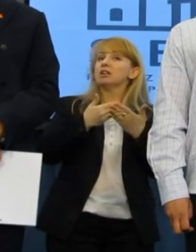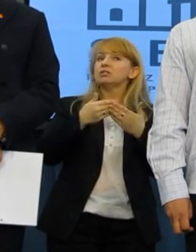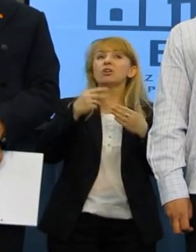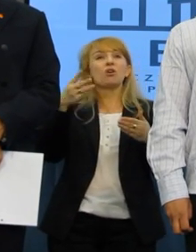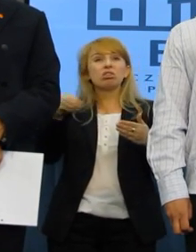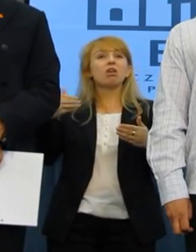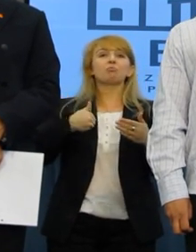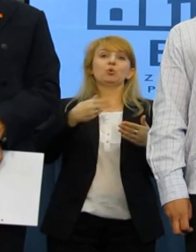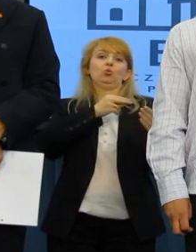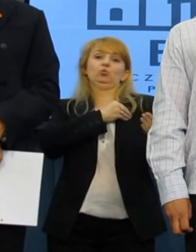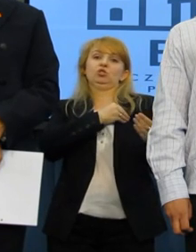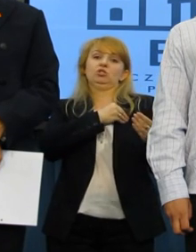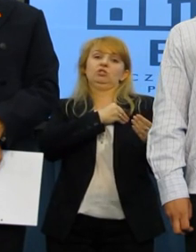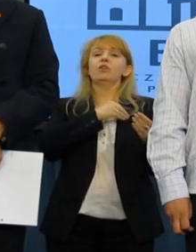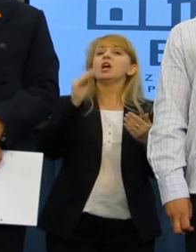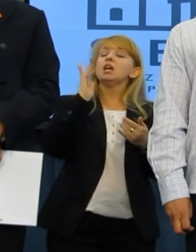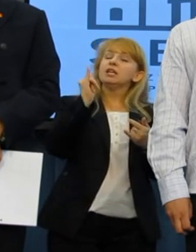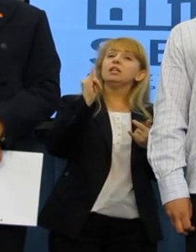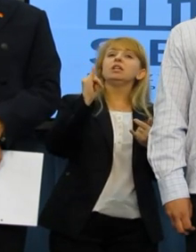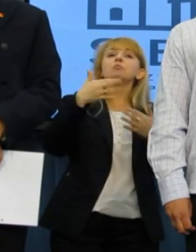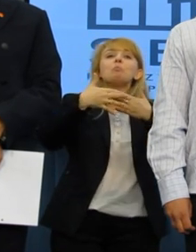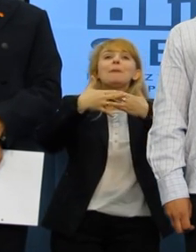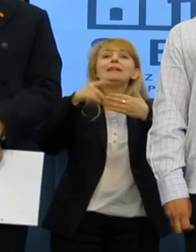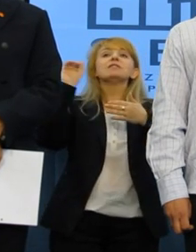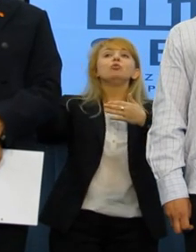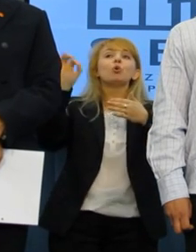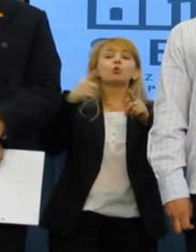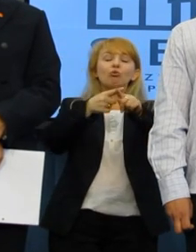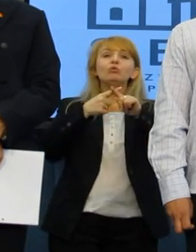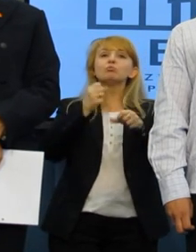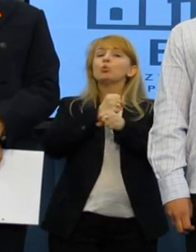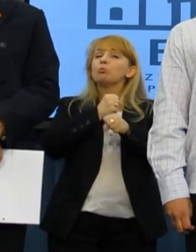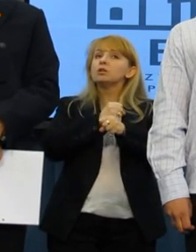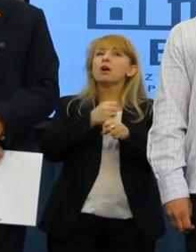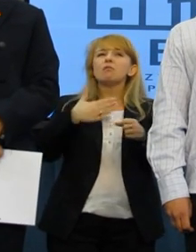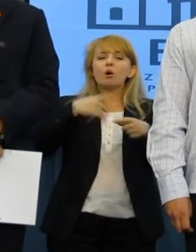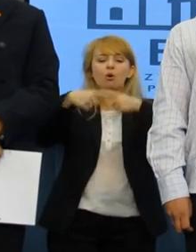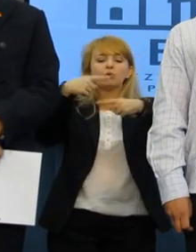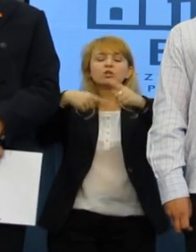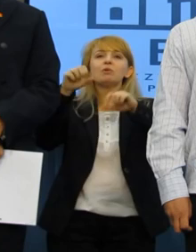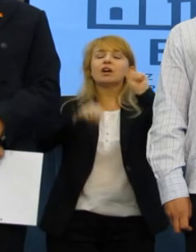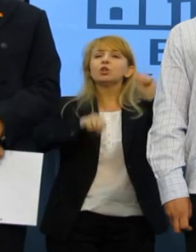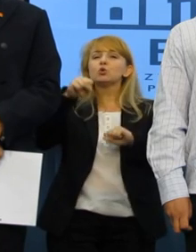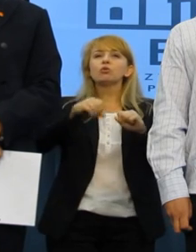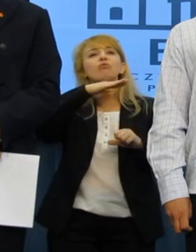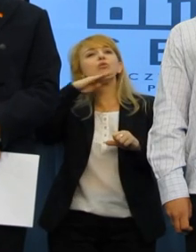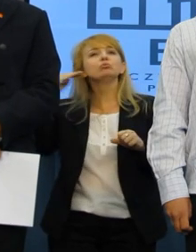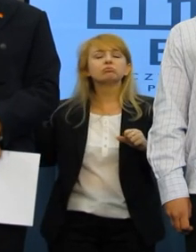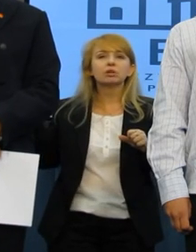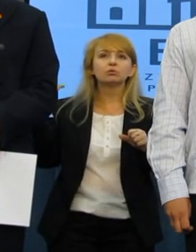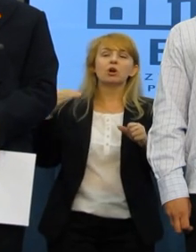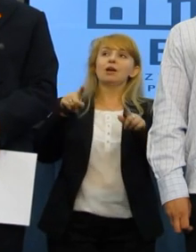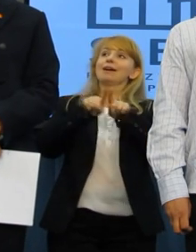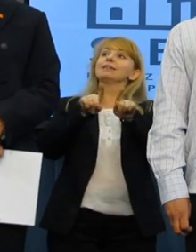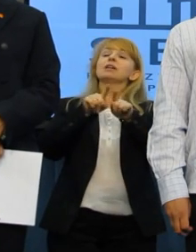Też szereg innych osób, najbliższych współpracowników Jarosława Kaczyńskiego było objętych różnymi postępowaniami. Przypomnę też niesamowite historie, które się